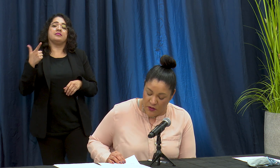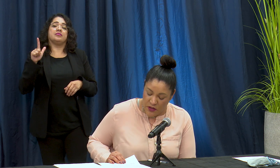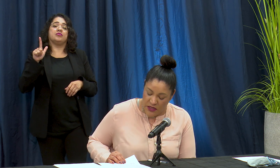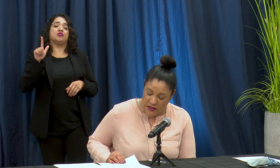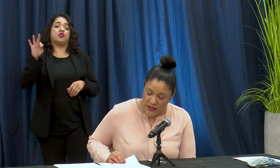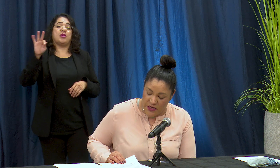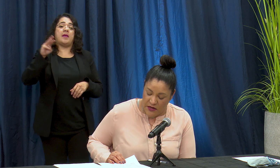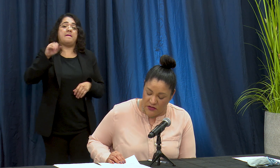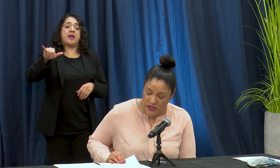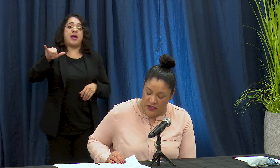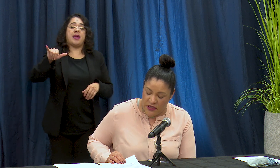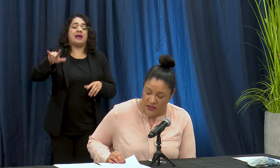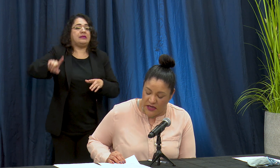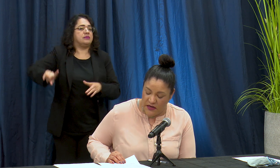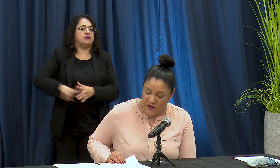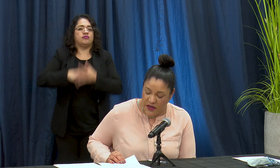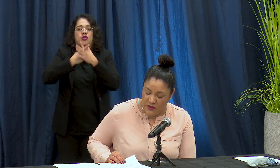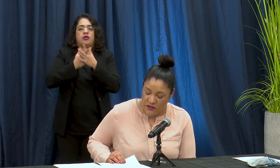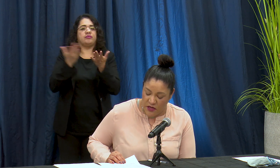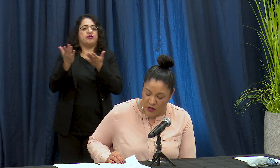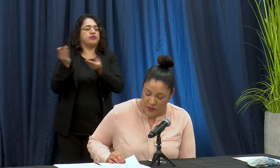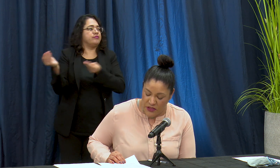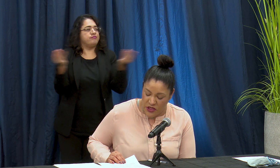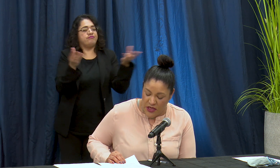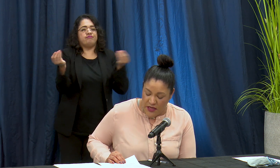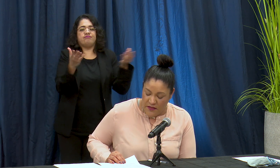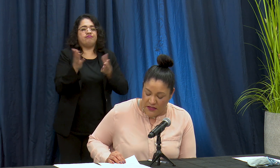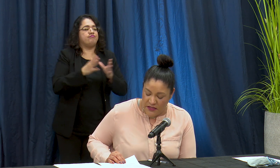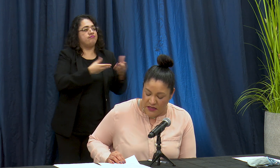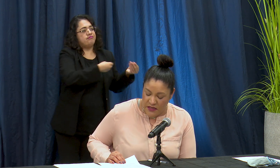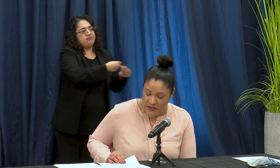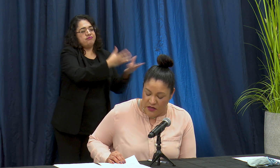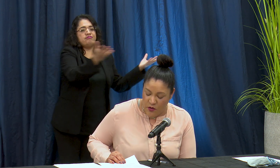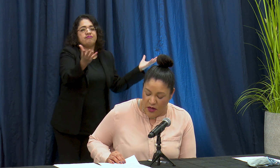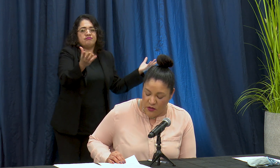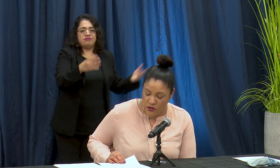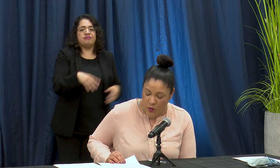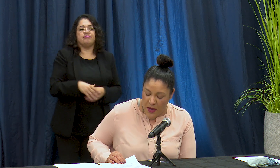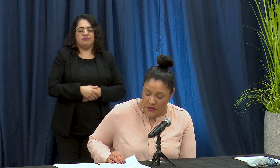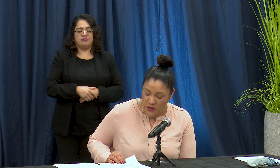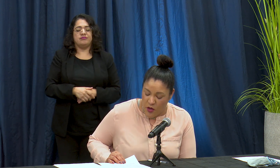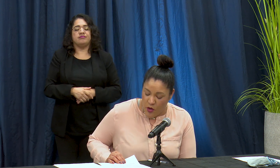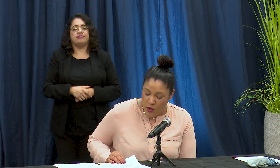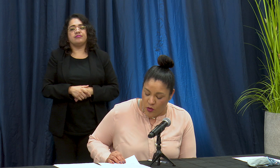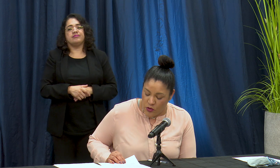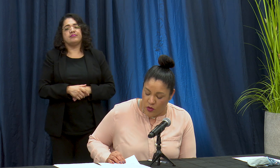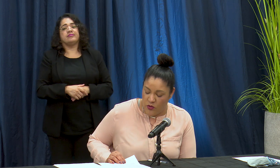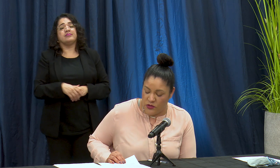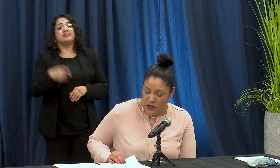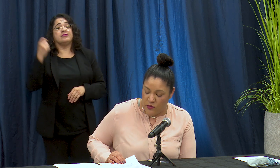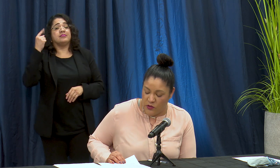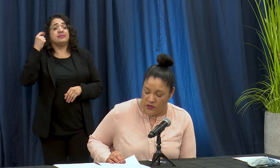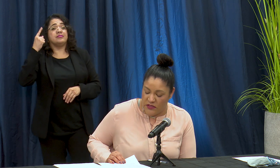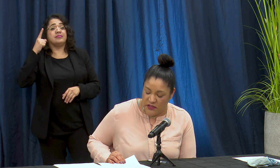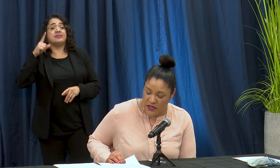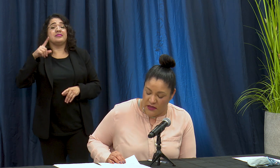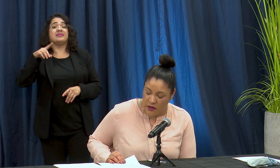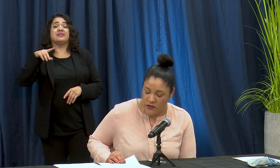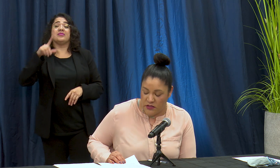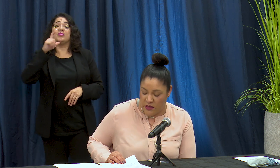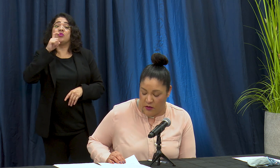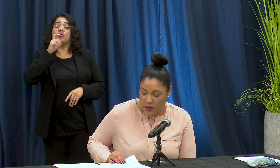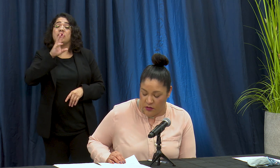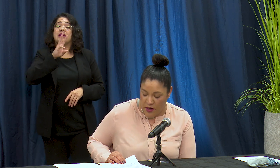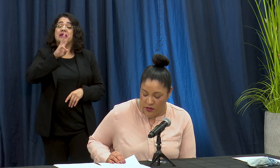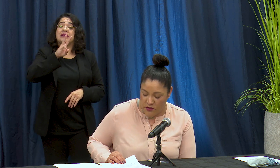de mayo y atenderá a los residentes calificados de Long Beach de 65 años o más, junto con los adultos de 60